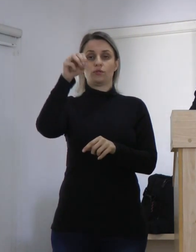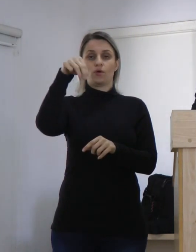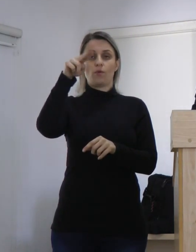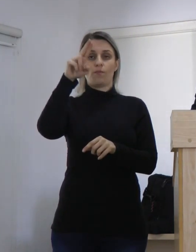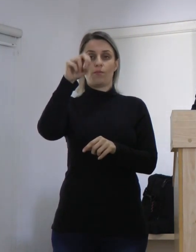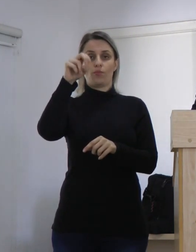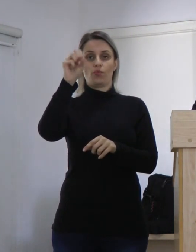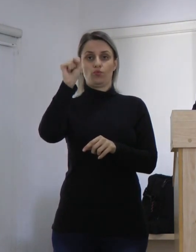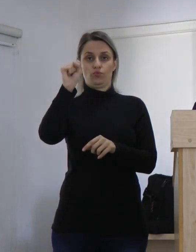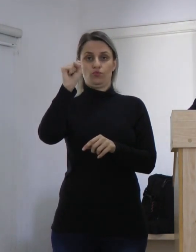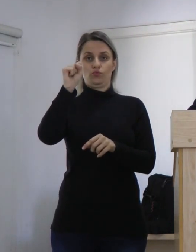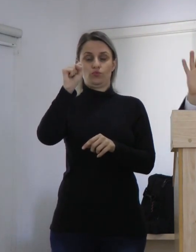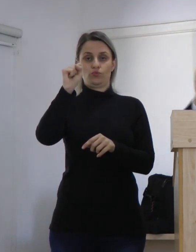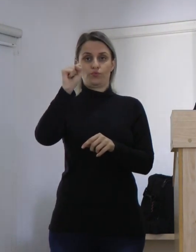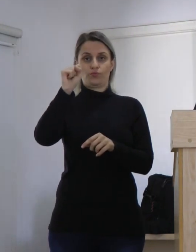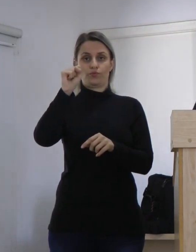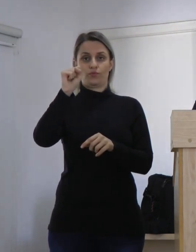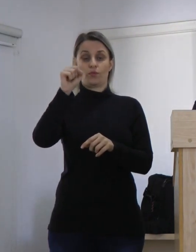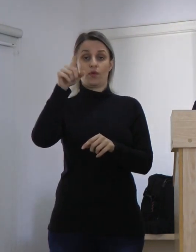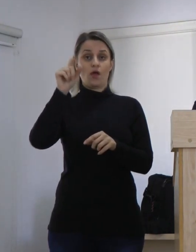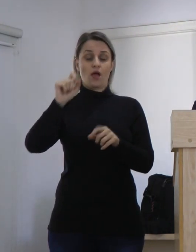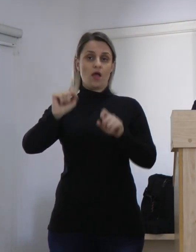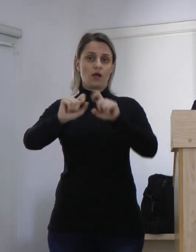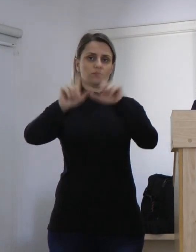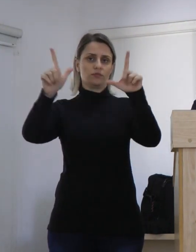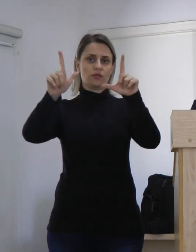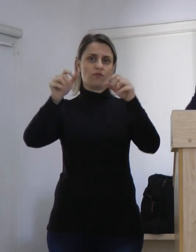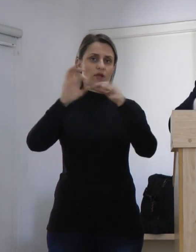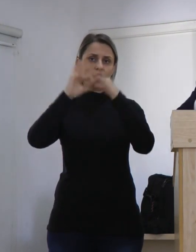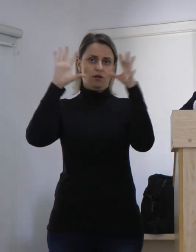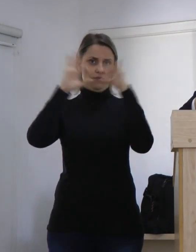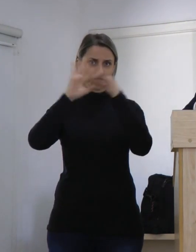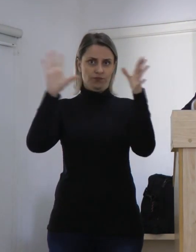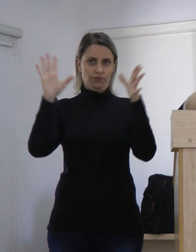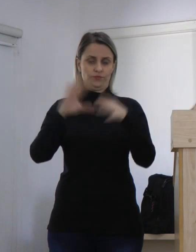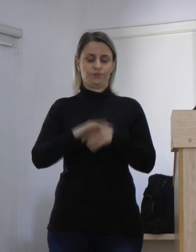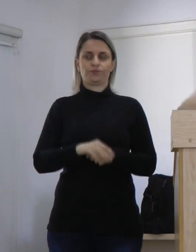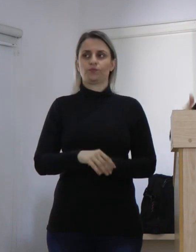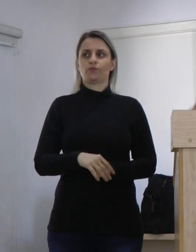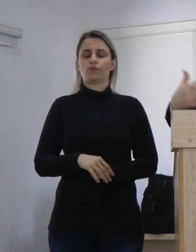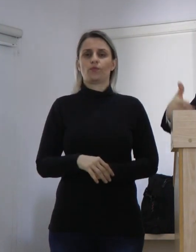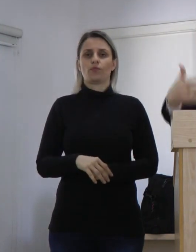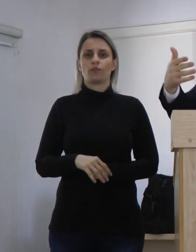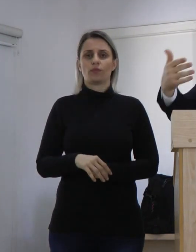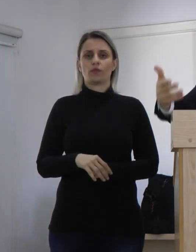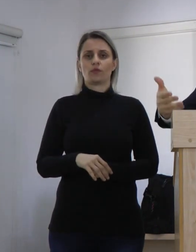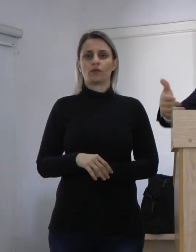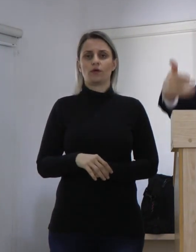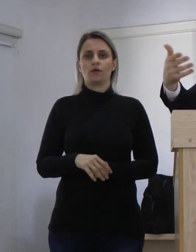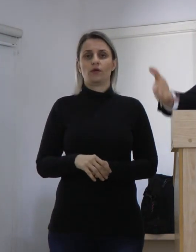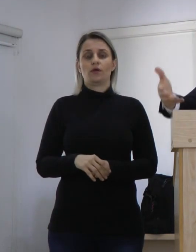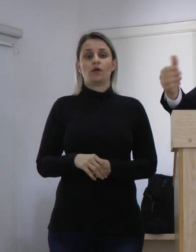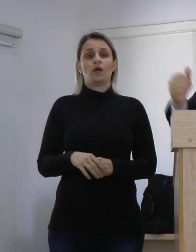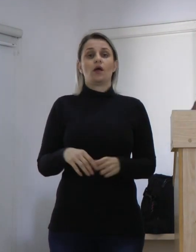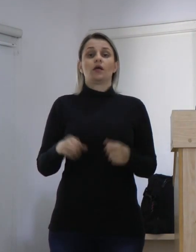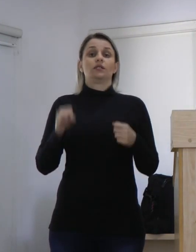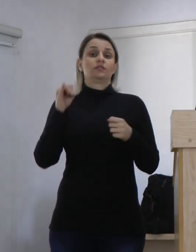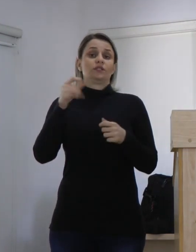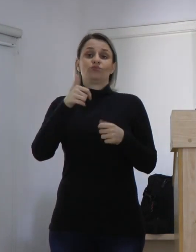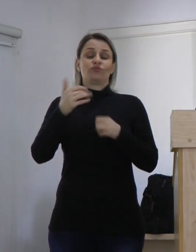Brasil, canal aberto. E ele me disse: Nazareno, se a gente não conseguir patrocinadores,